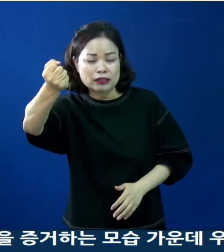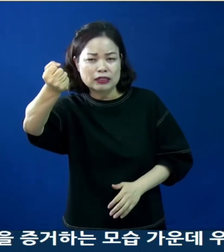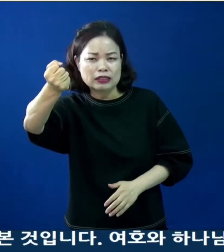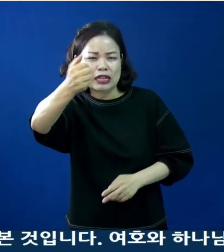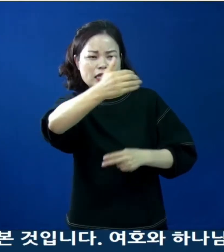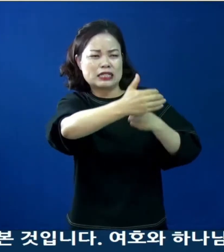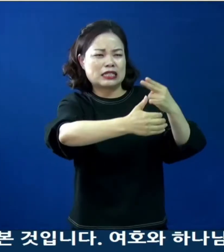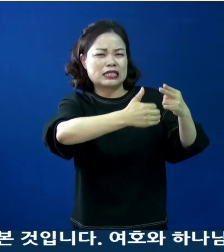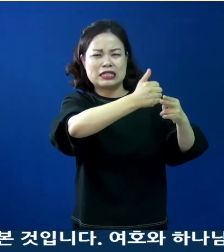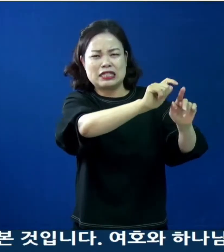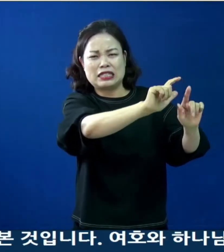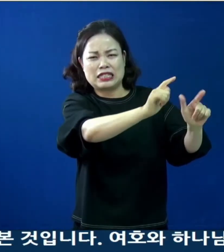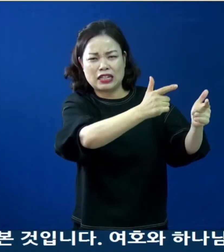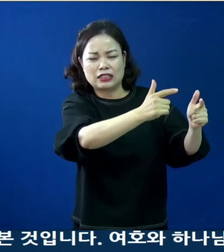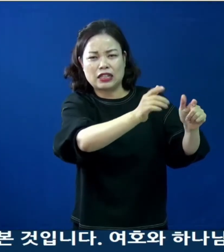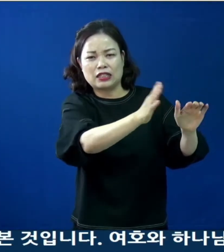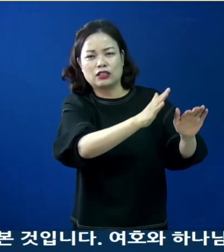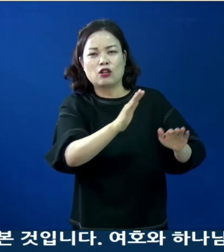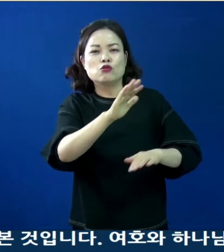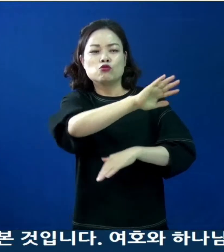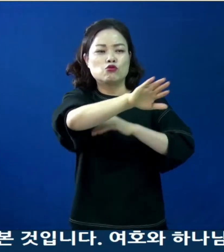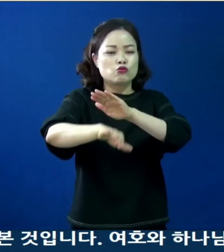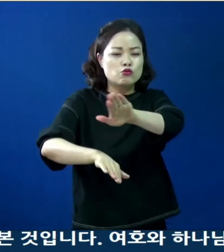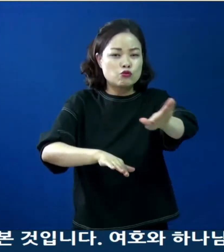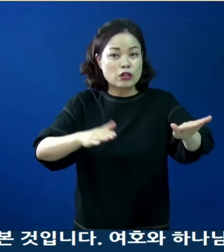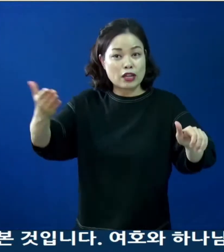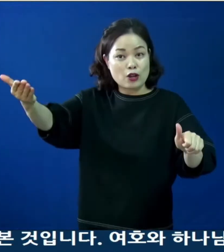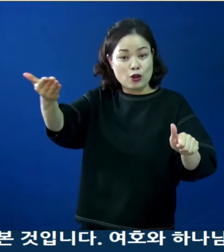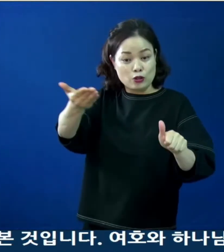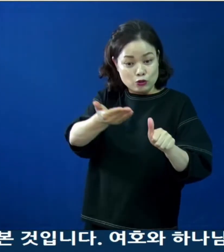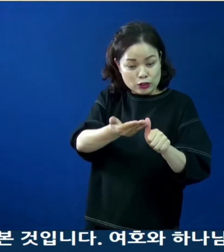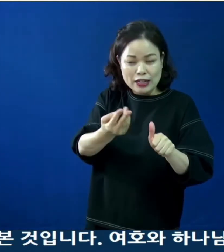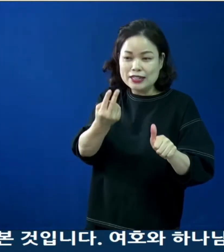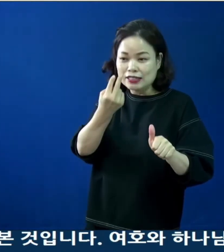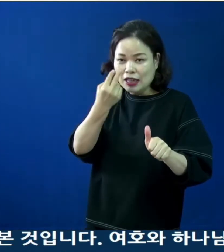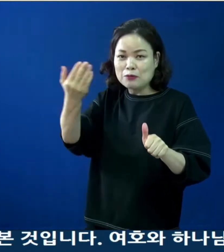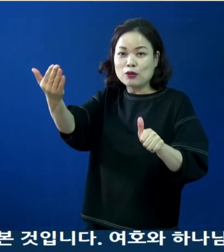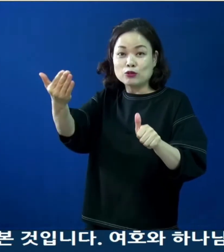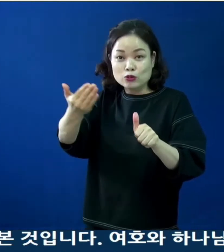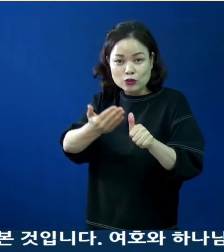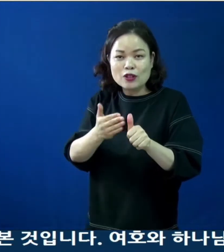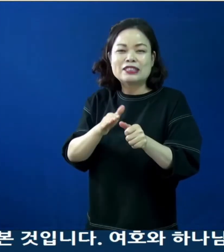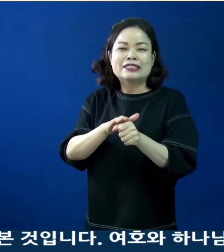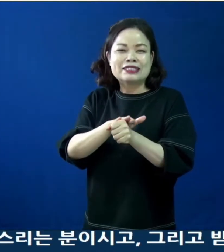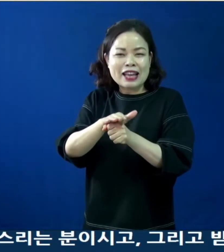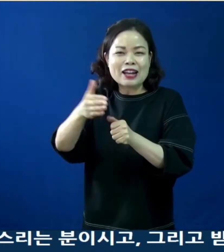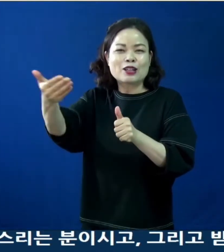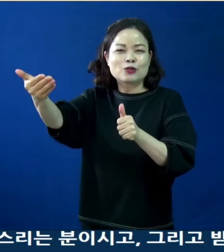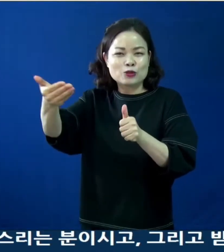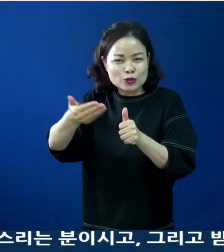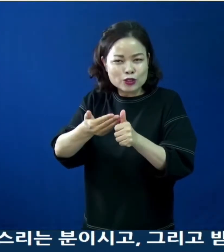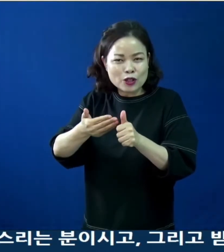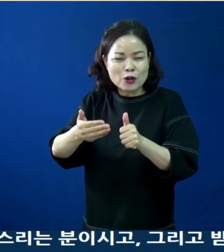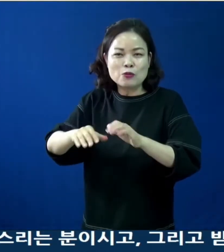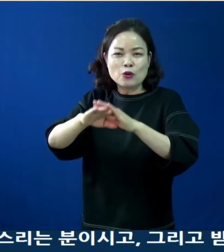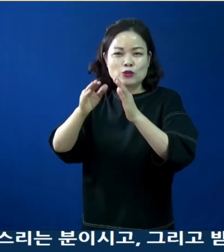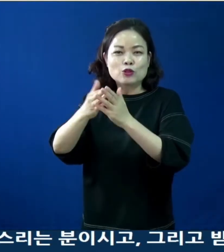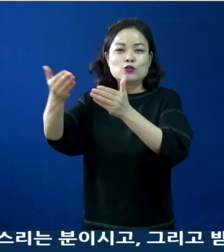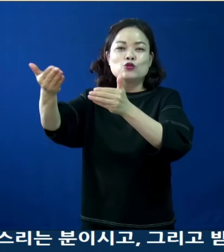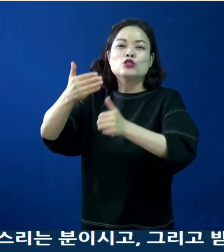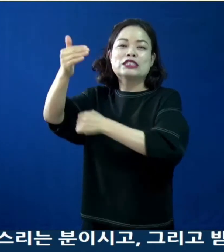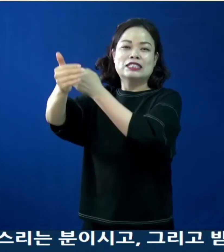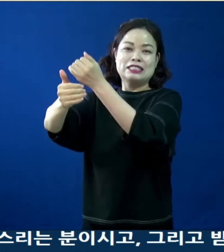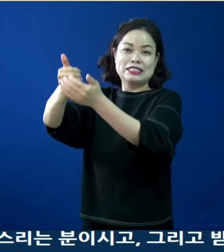미신이 아니라 우리에게 주시려는 하나님이다. 생명도 주시고 사랑도 주시고 모든 것을 우리에게 주시려는